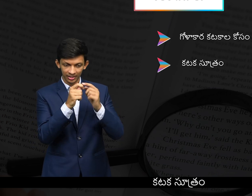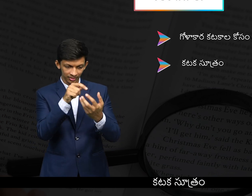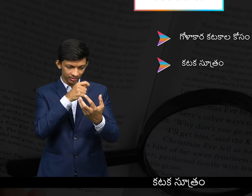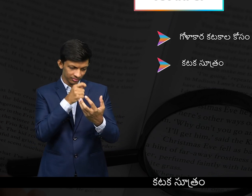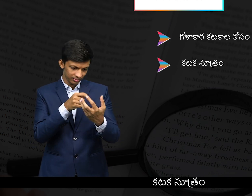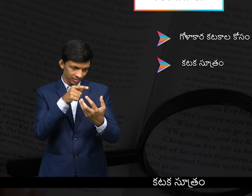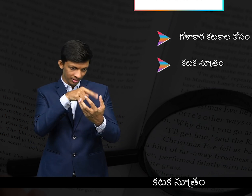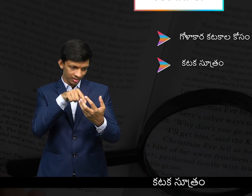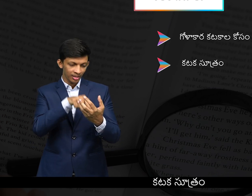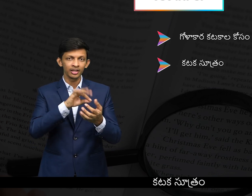కటక సూత్రం,